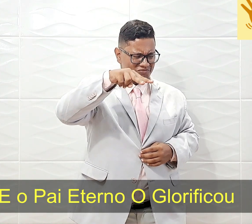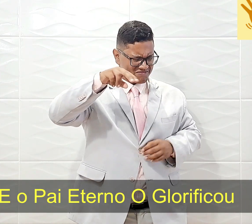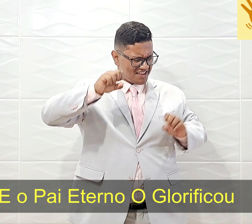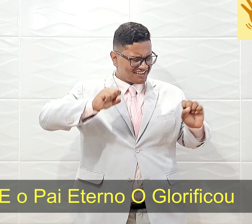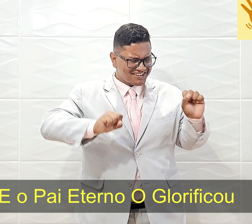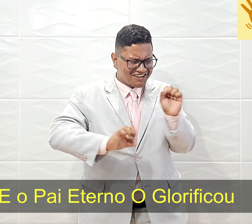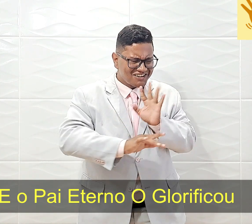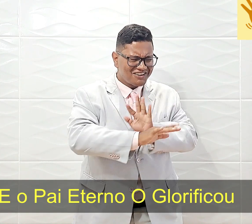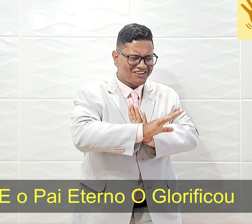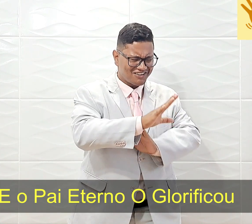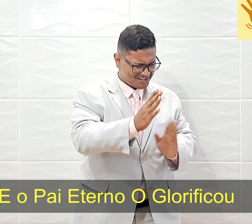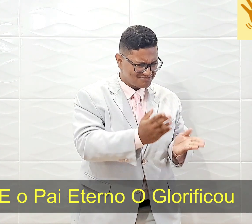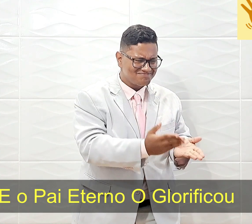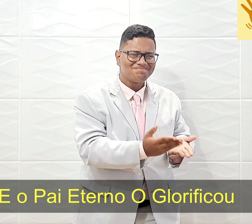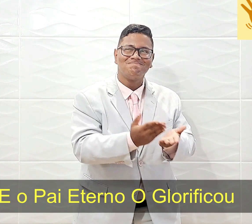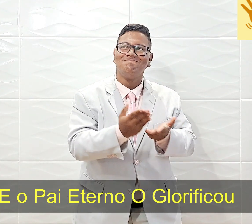glorificou